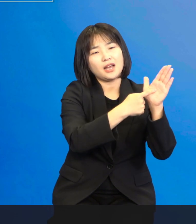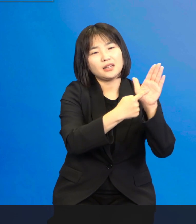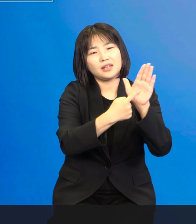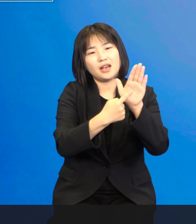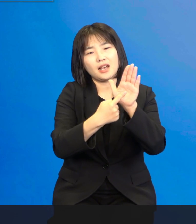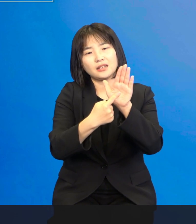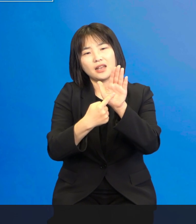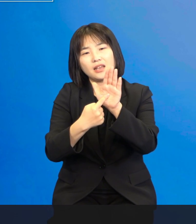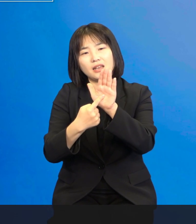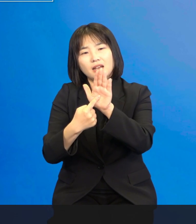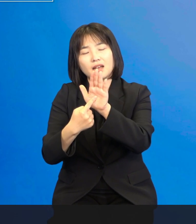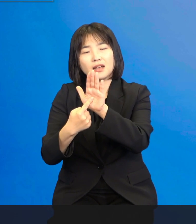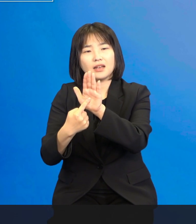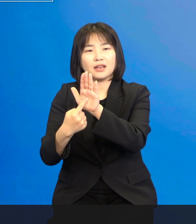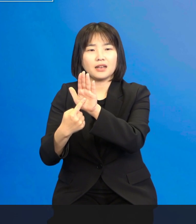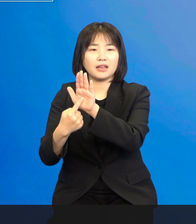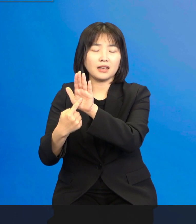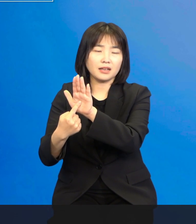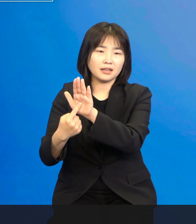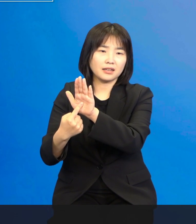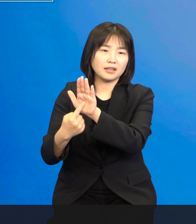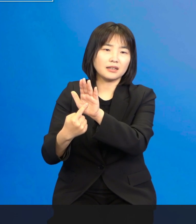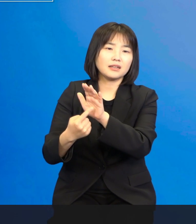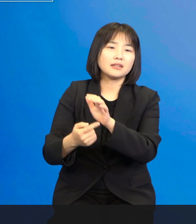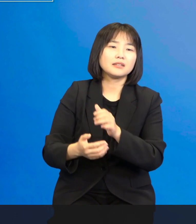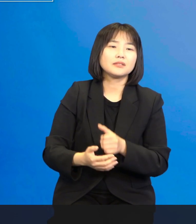주님을 나타내라.